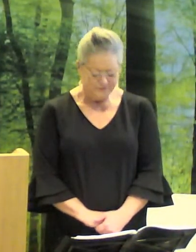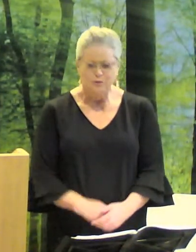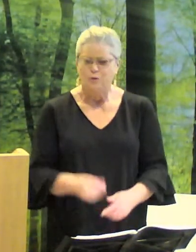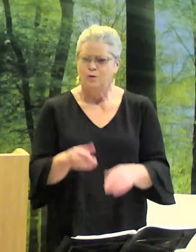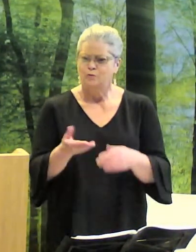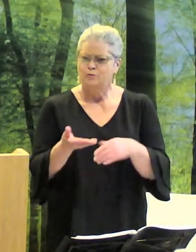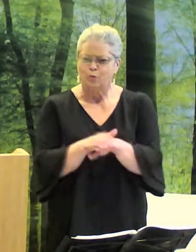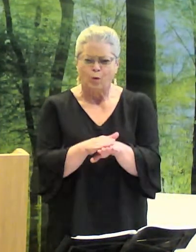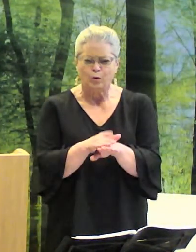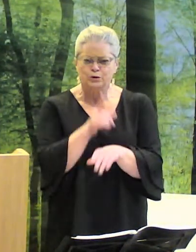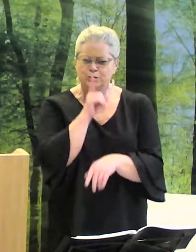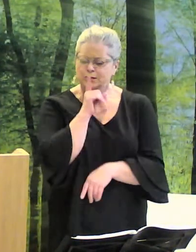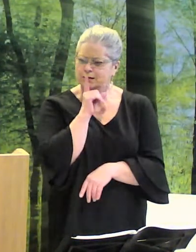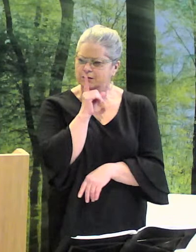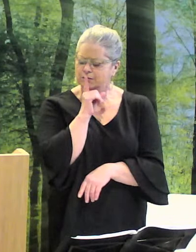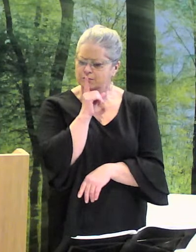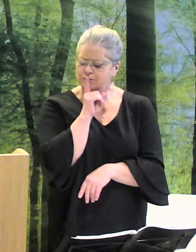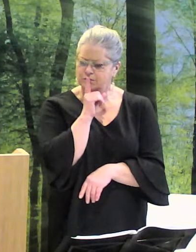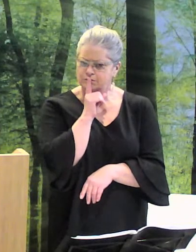doodstil is het.